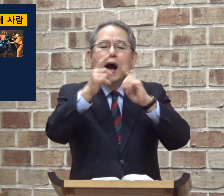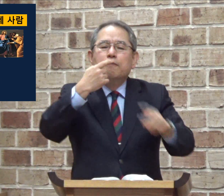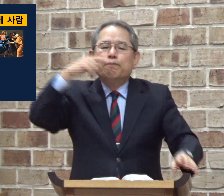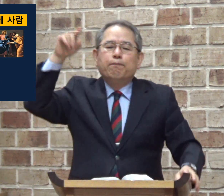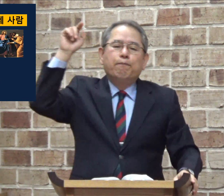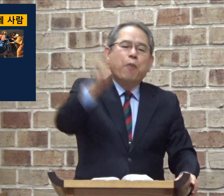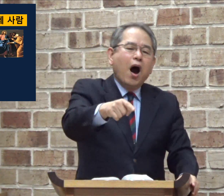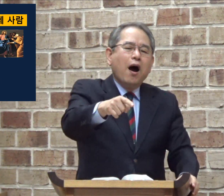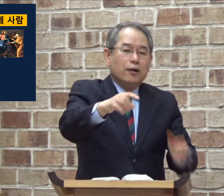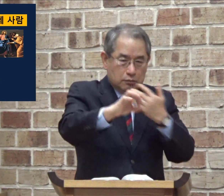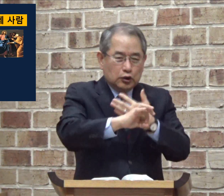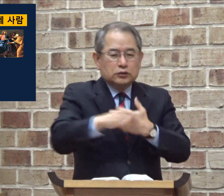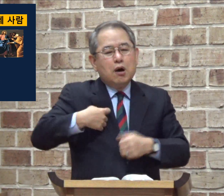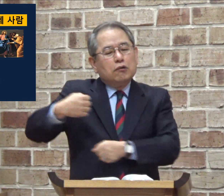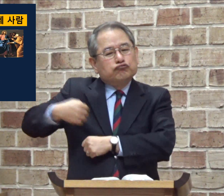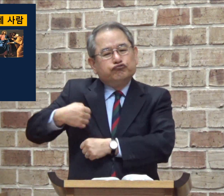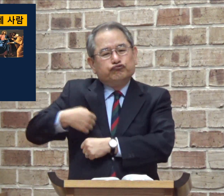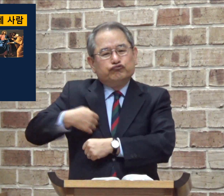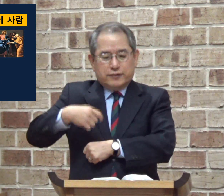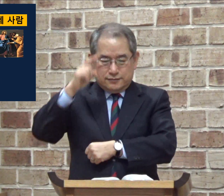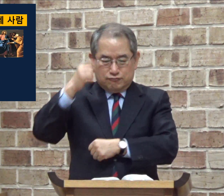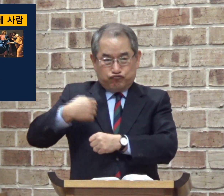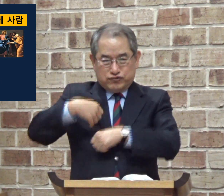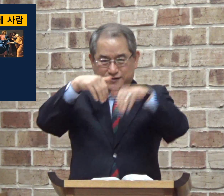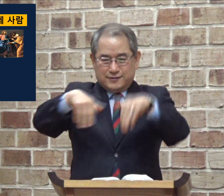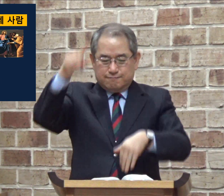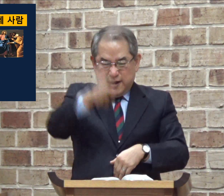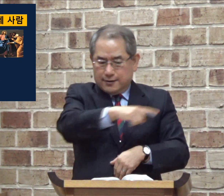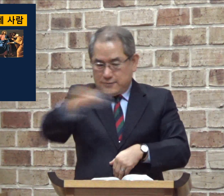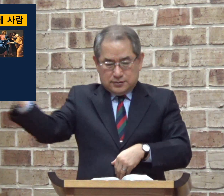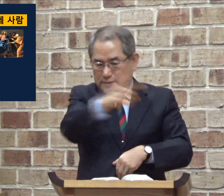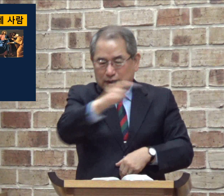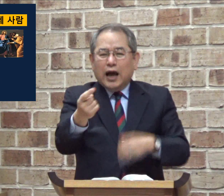예수님은 바쁘시니 오지 않으셔도 됩니다. 예수님 명령만 하시면 내 하인이,